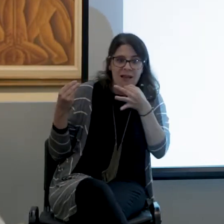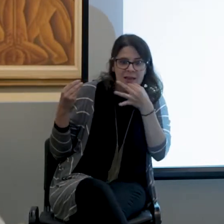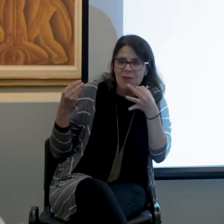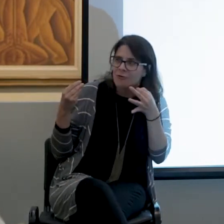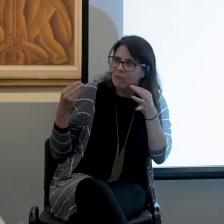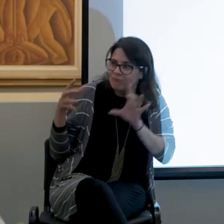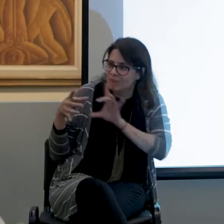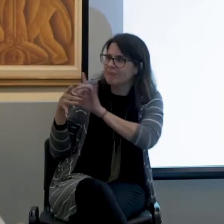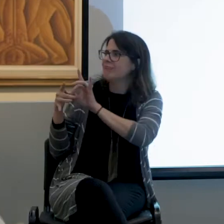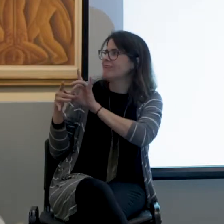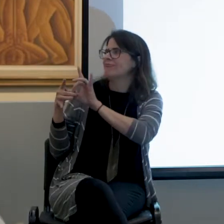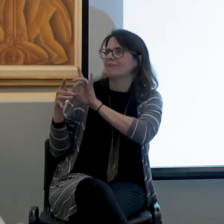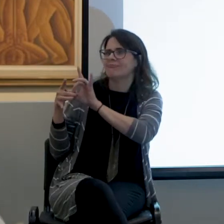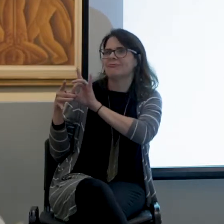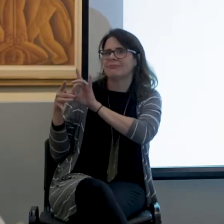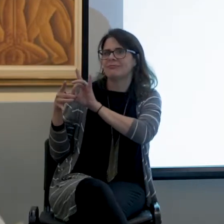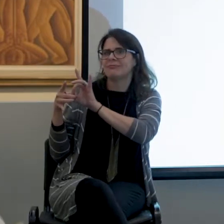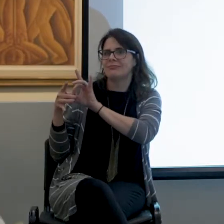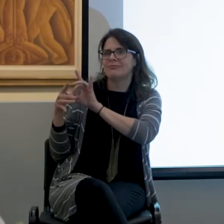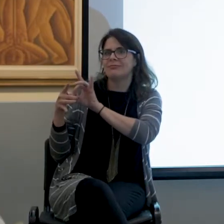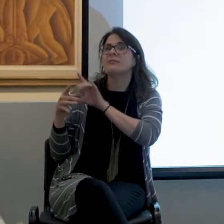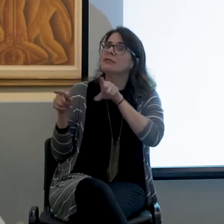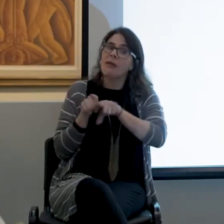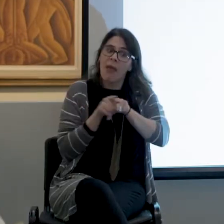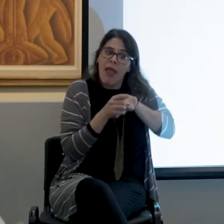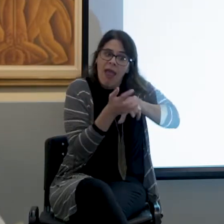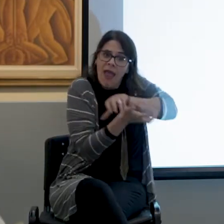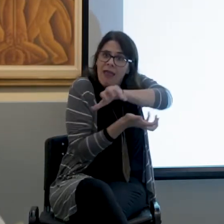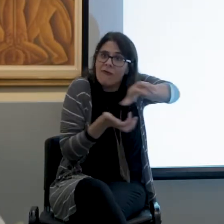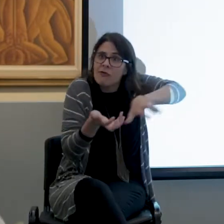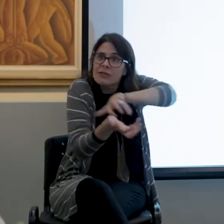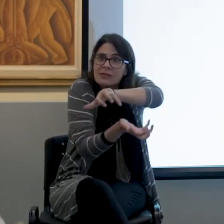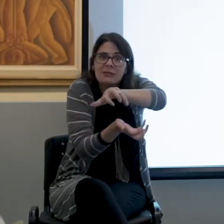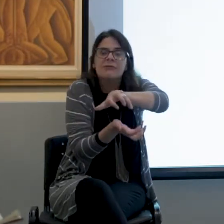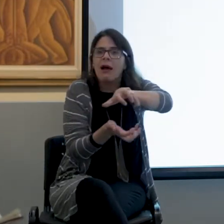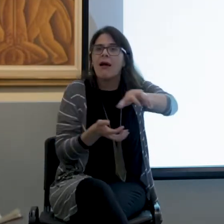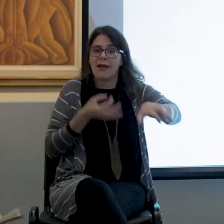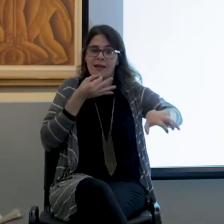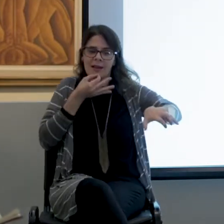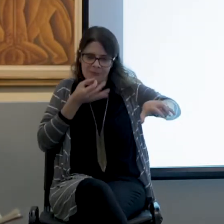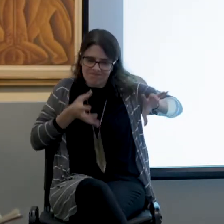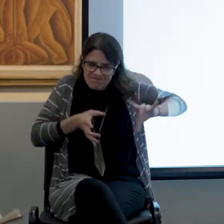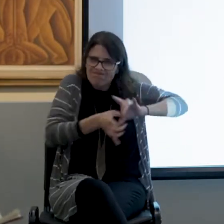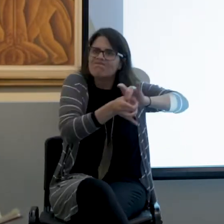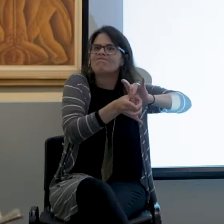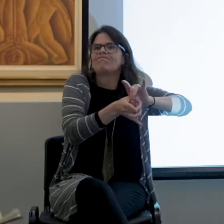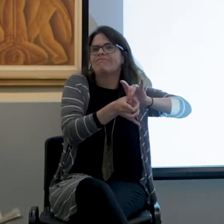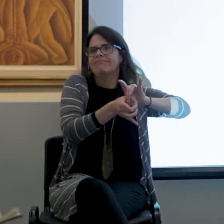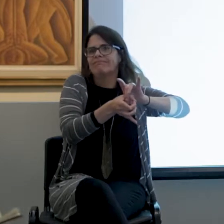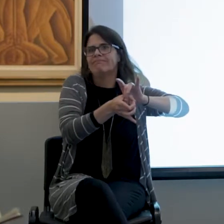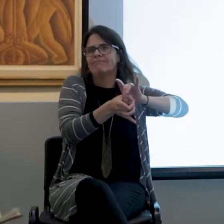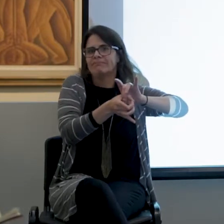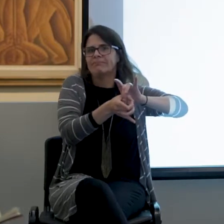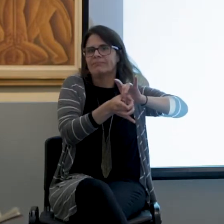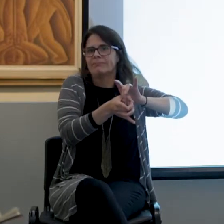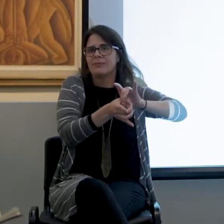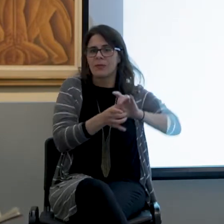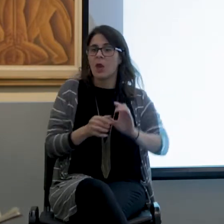Aliás, no caso das revoluções, juntos das próprias revoluções, né? Primeiro grande crítico moderno, falei disso já no nosso encontro